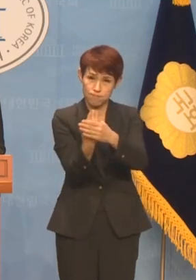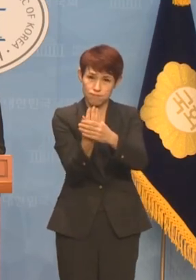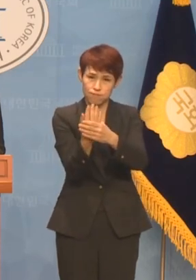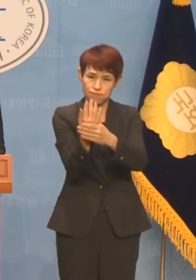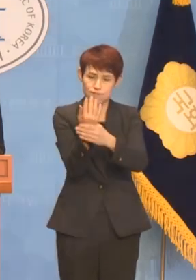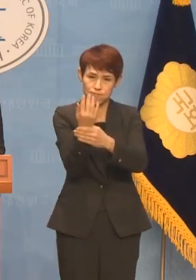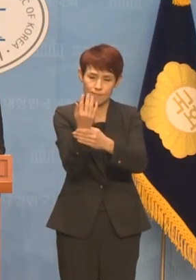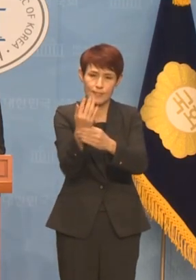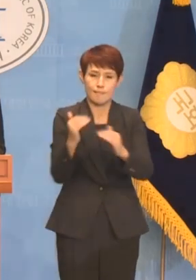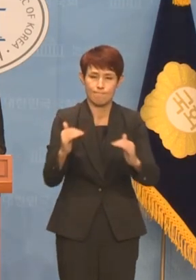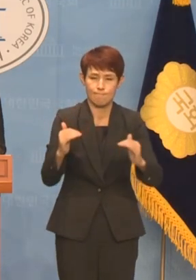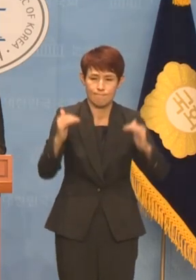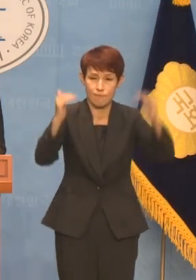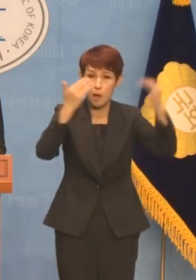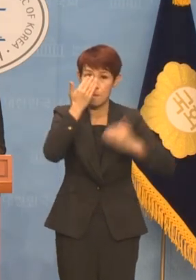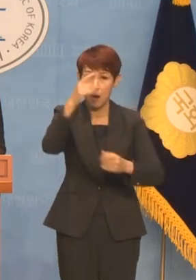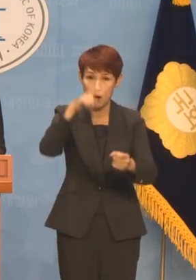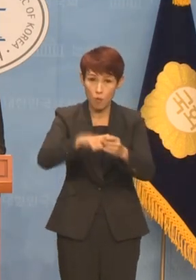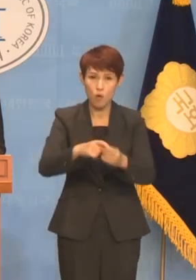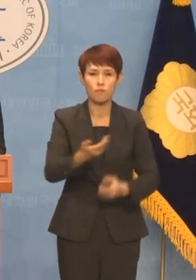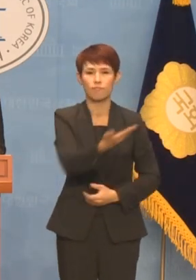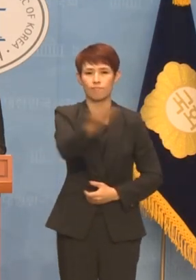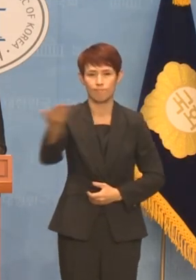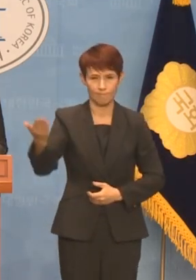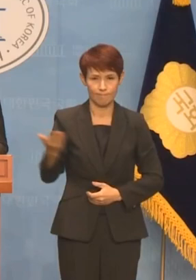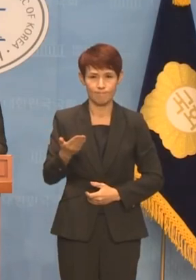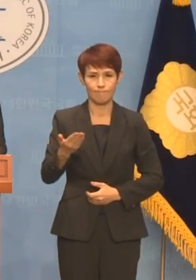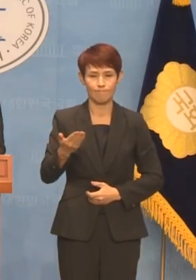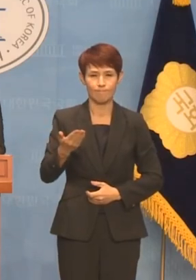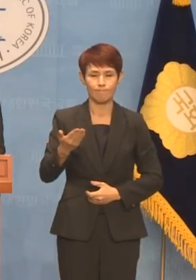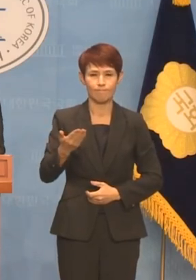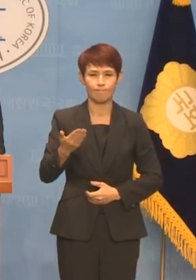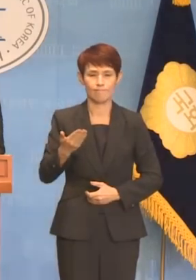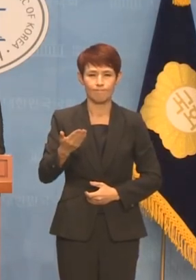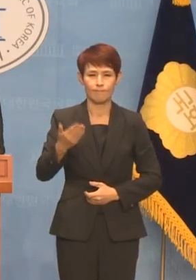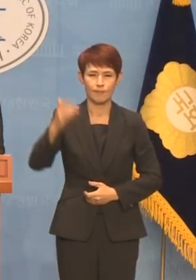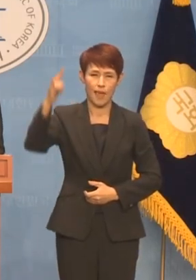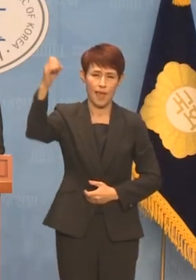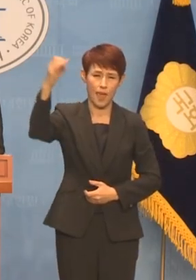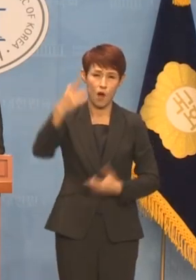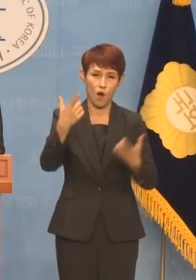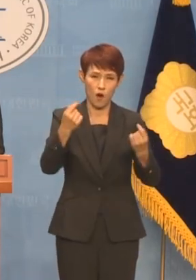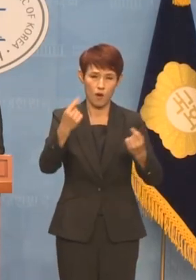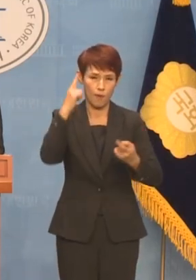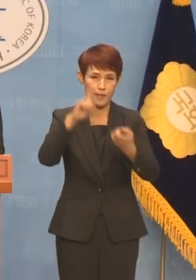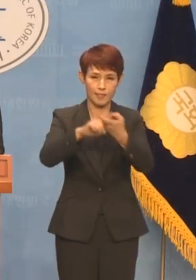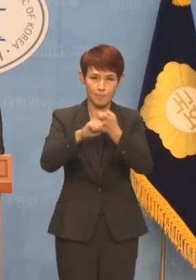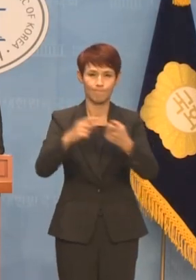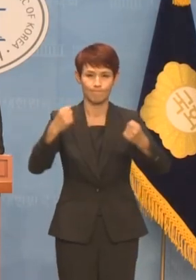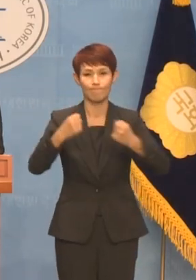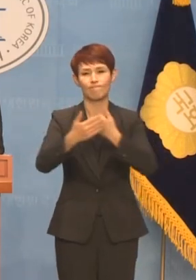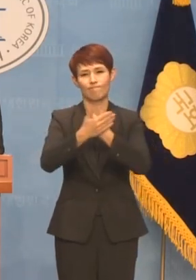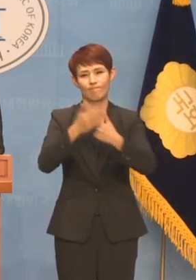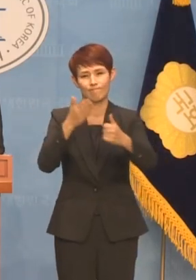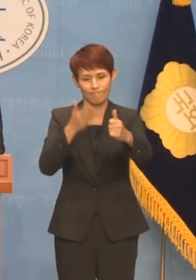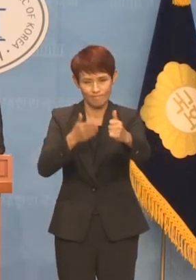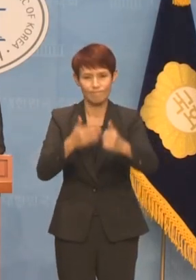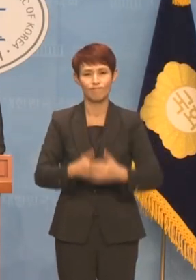건실히 자라날 수 있도록 앞으로도 따뜻한 햇빛과 단비처럼 지속적인 관심과 응원을